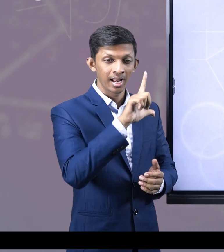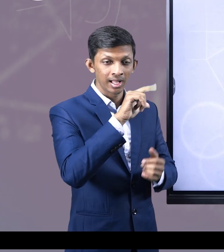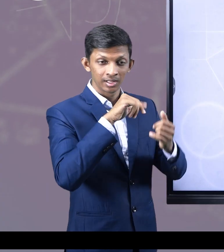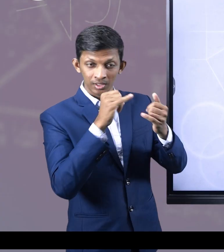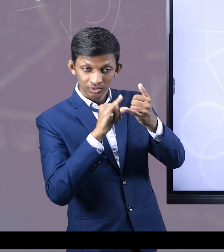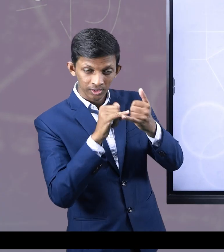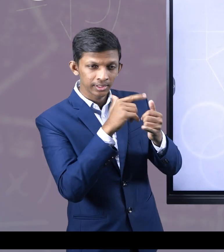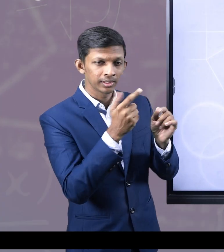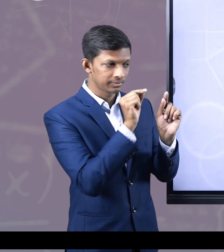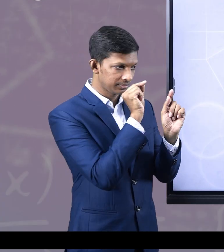रेषाखंड,